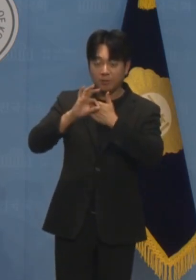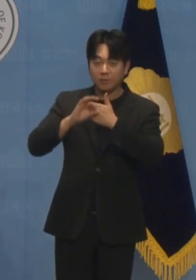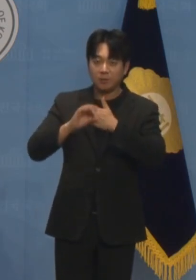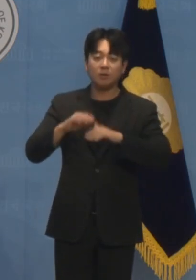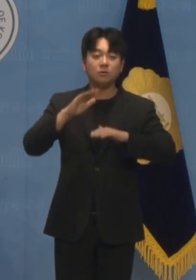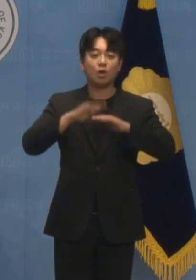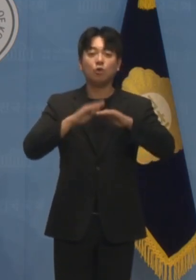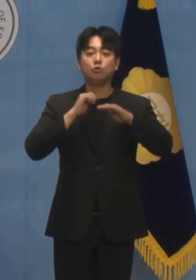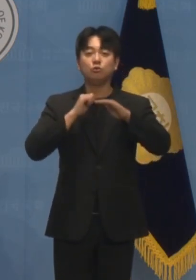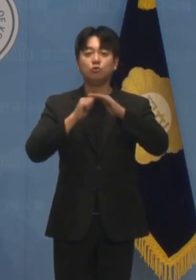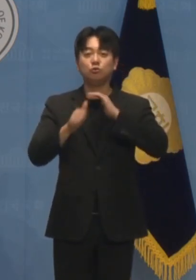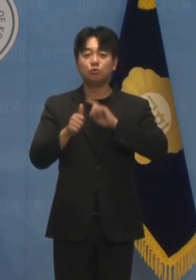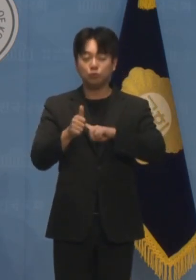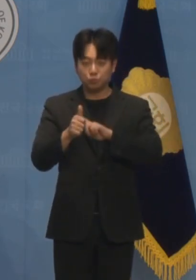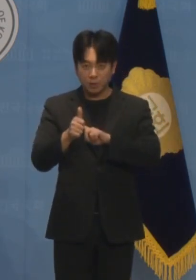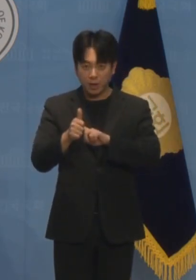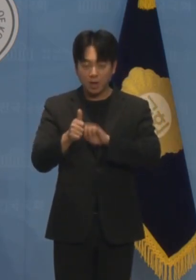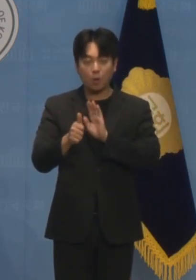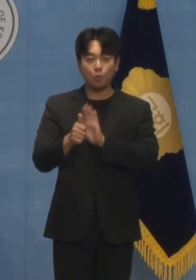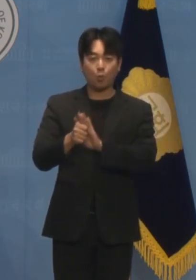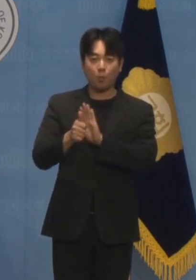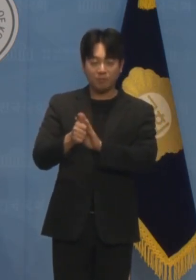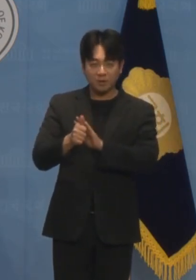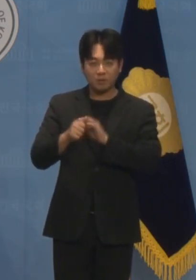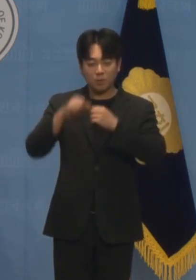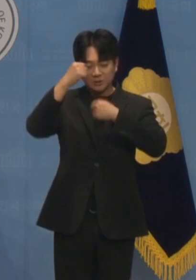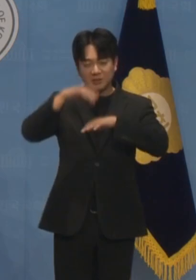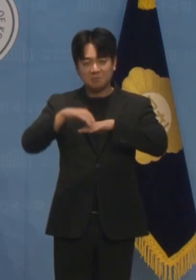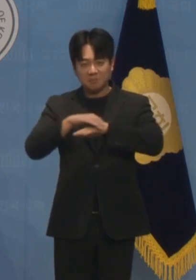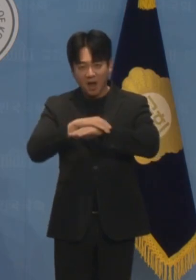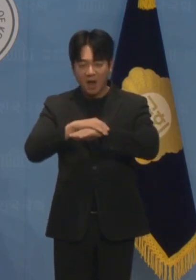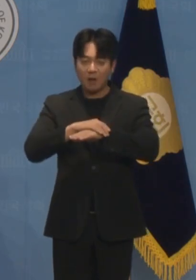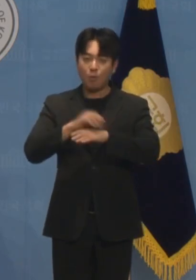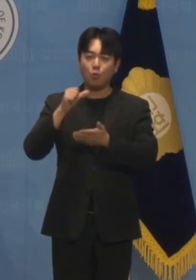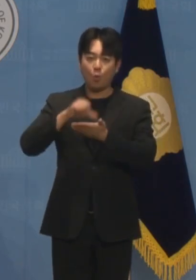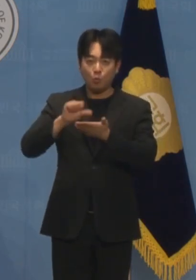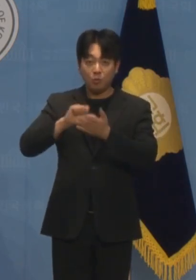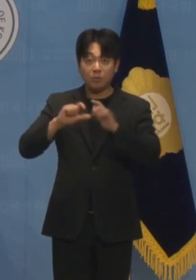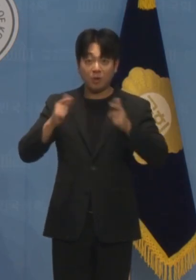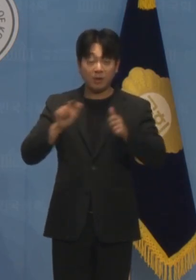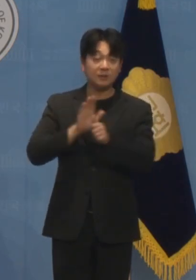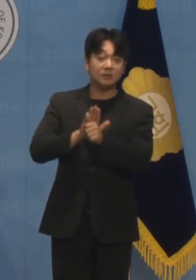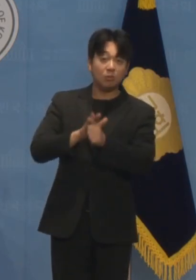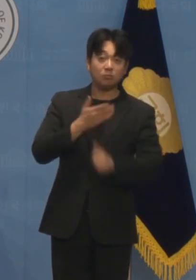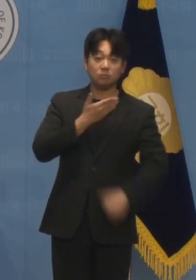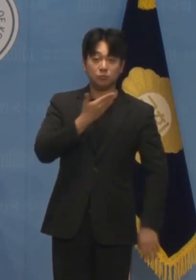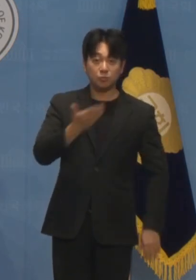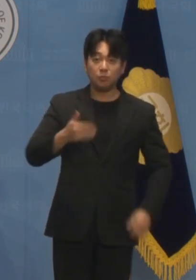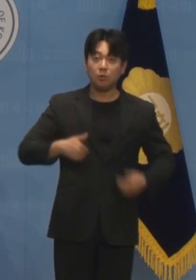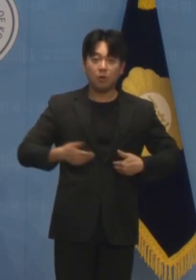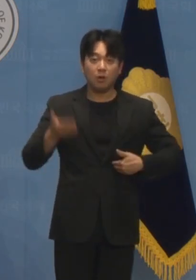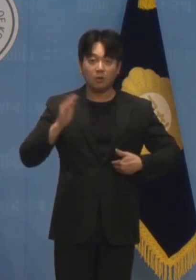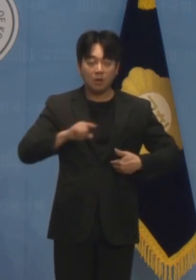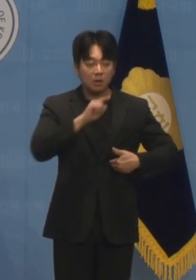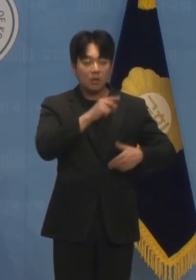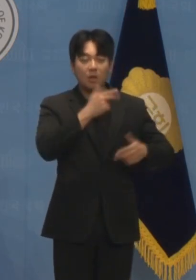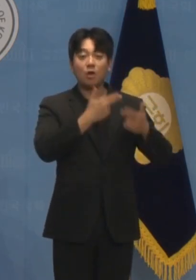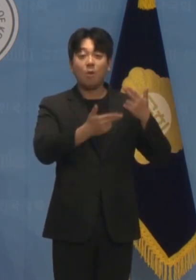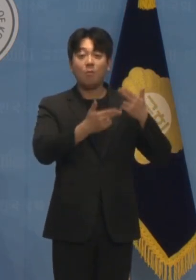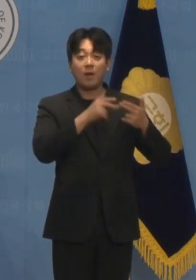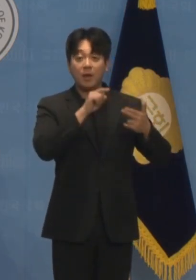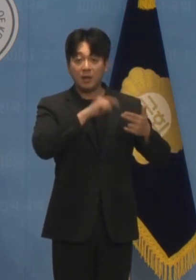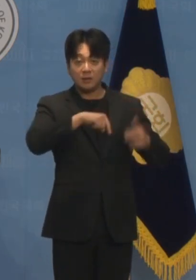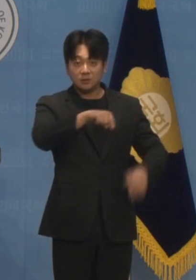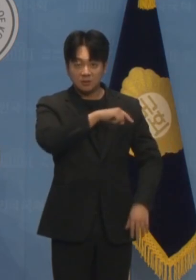용품을 후원사 용품만 쓰도록 제한하고 후원 용품을 페이백으로 이용한 불공정 계약 의혹들도